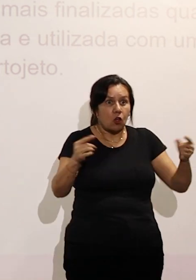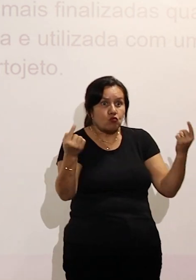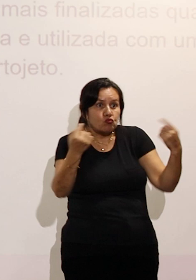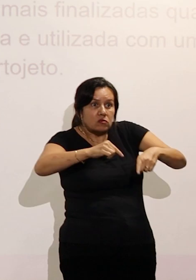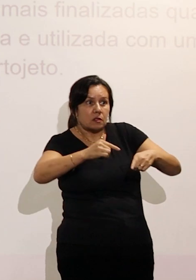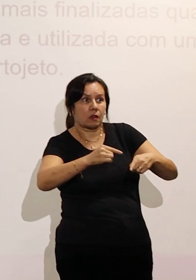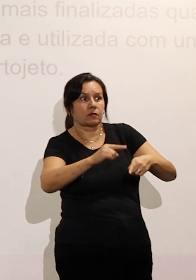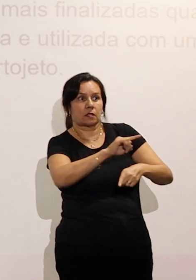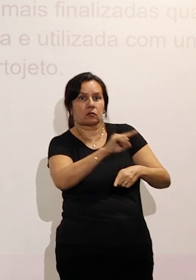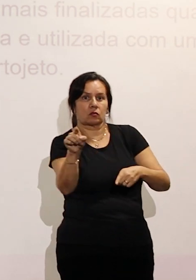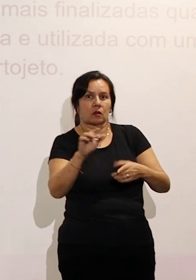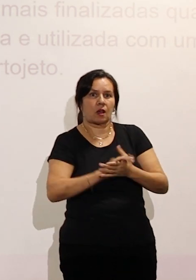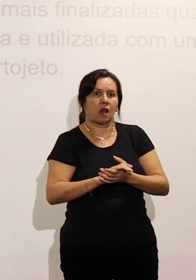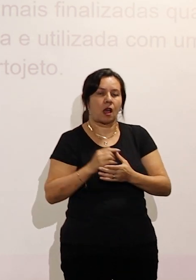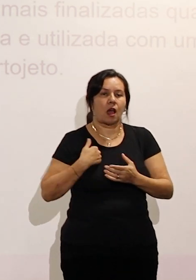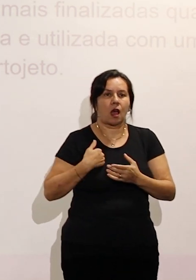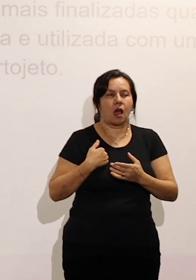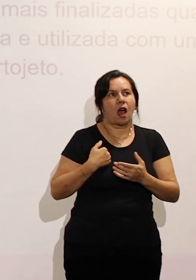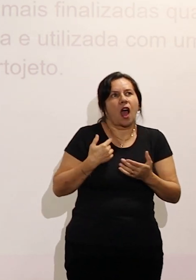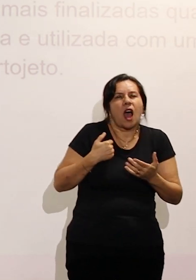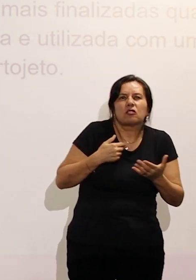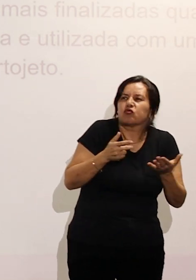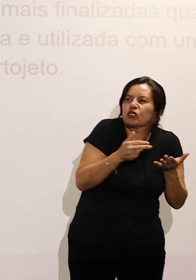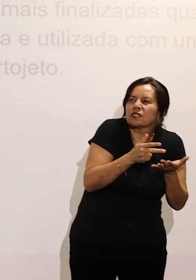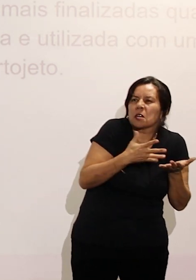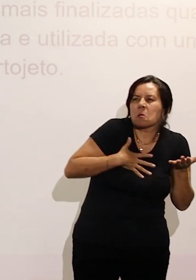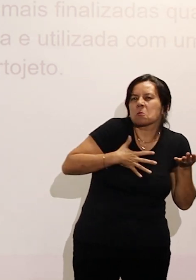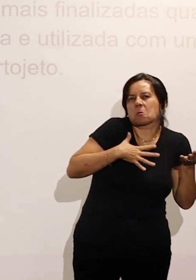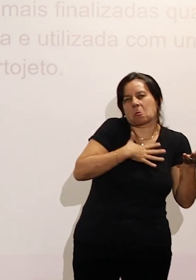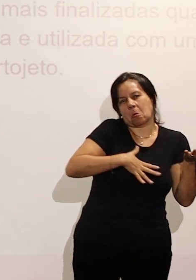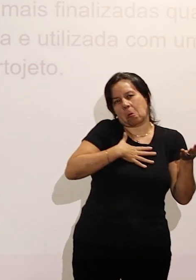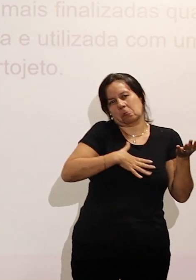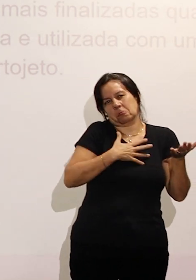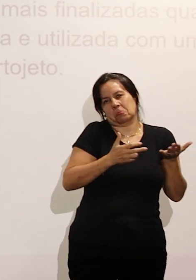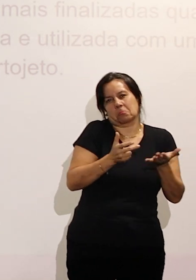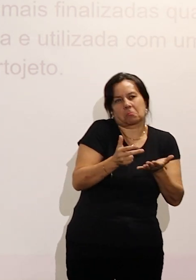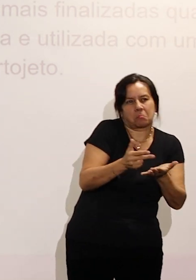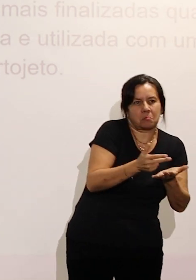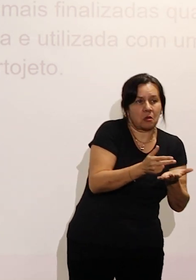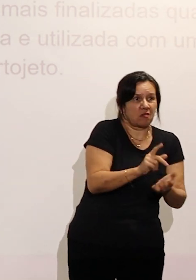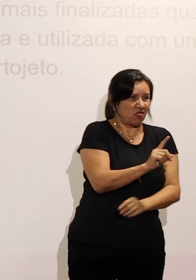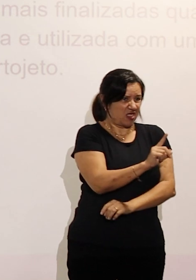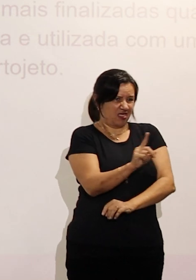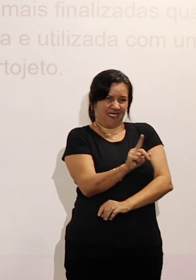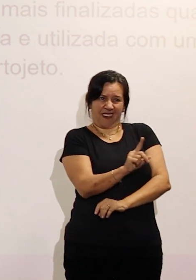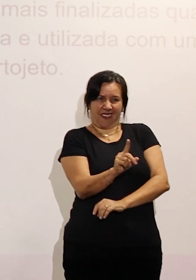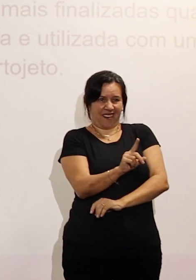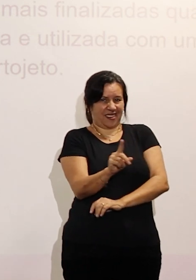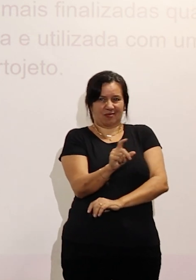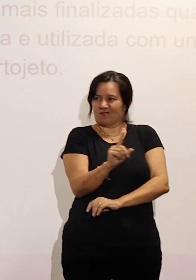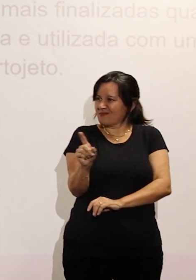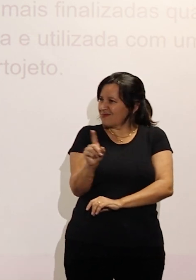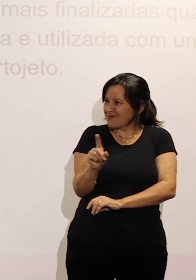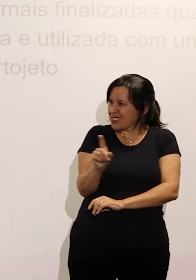desafio, então, assim, não tem muito, eu só vou desenhar o que eu gosto. Não, não vai. Na hora que você